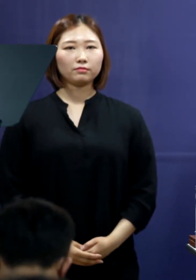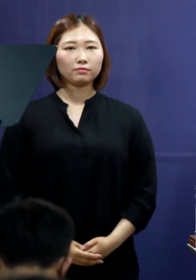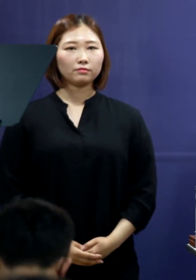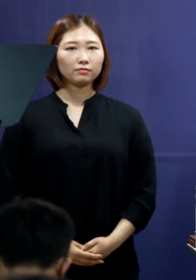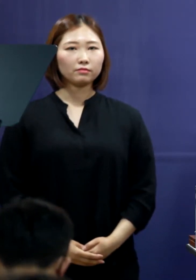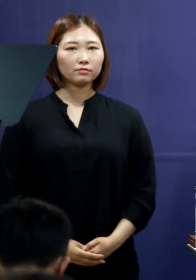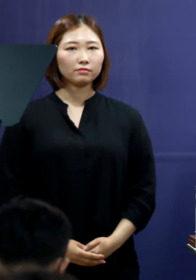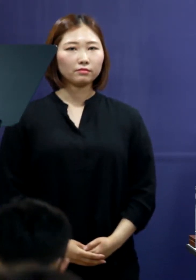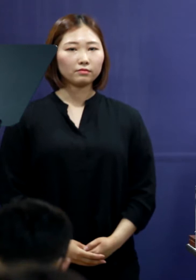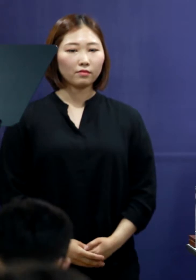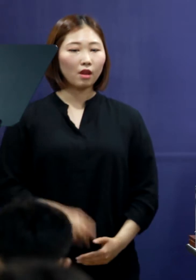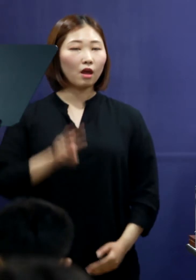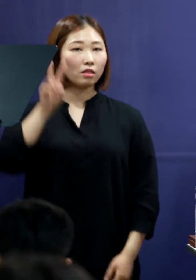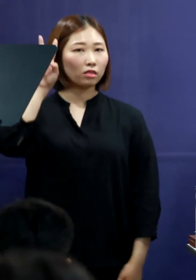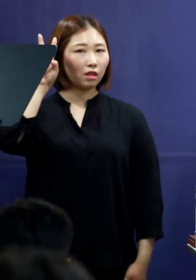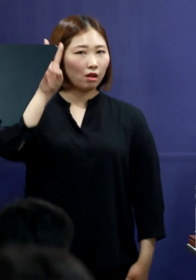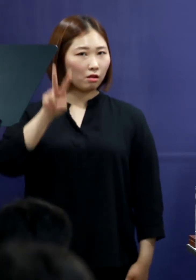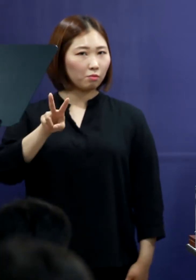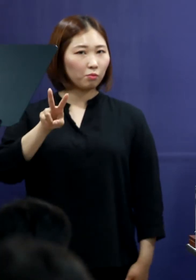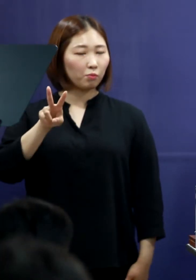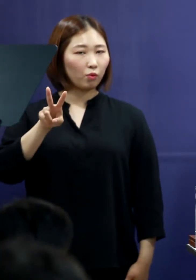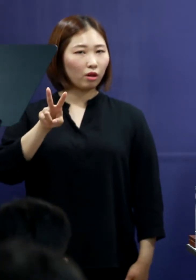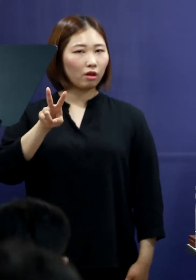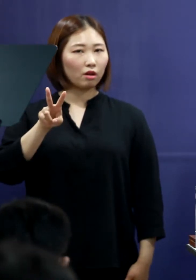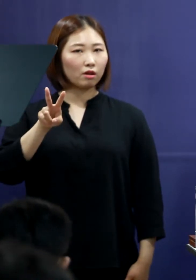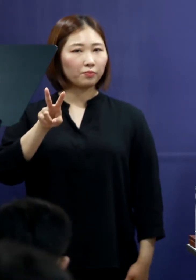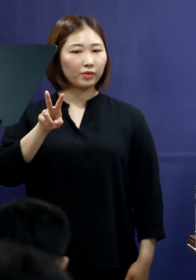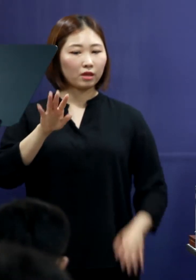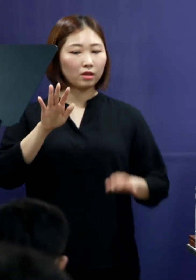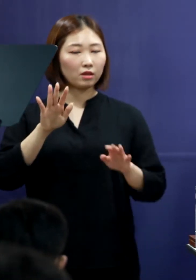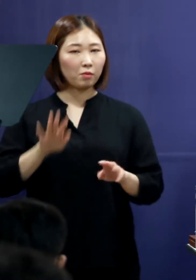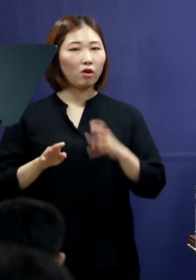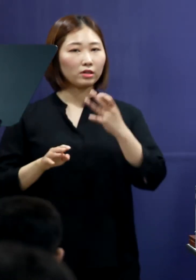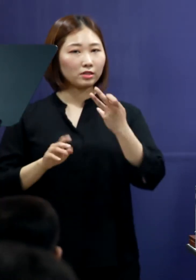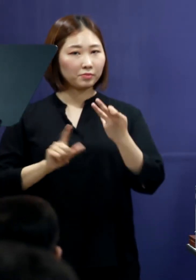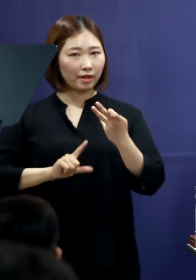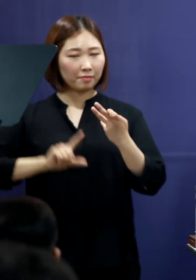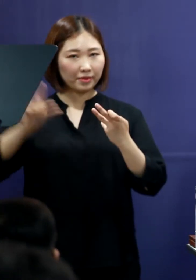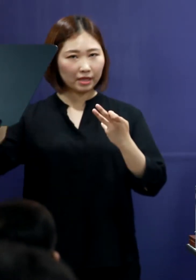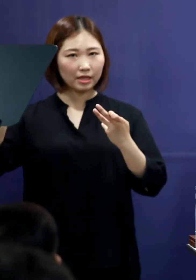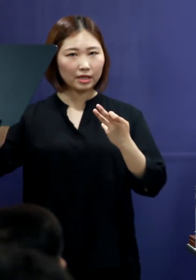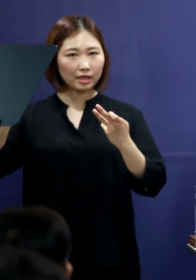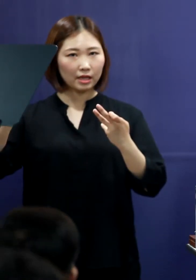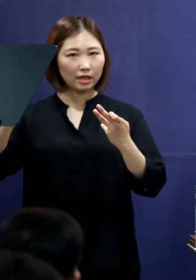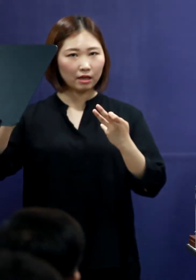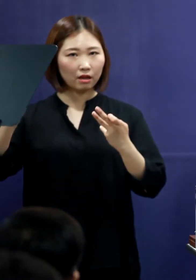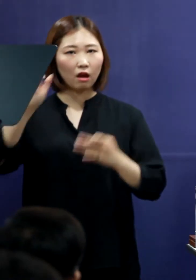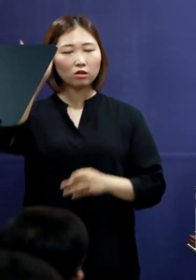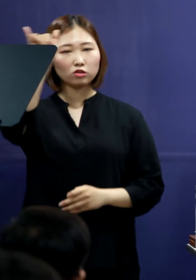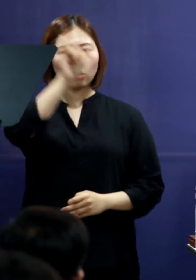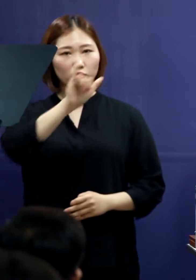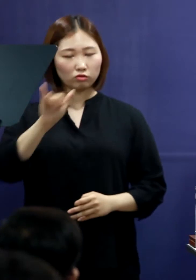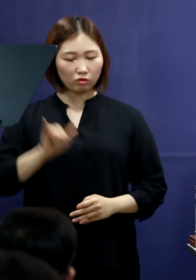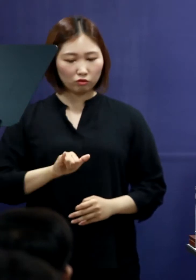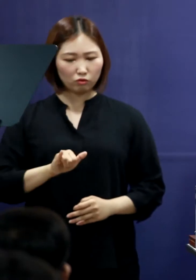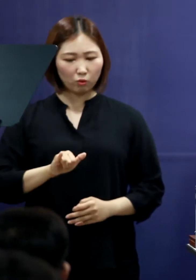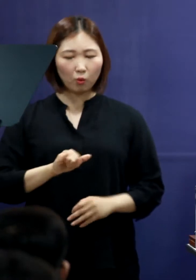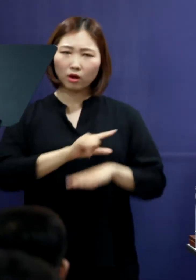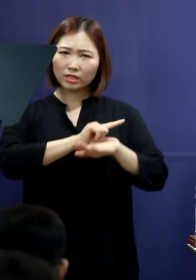그리고 내일 모레 그러니까 이번 13일에 전국적으로 지방공무원